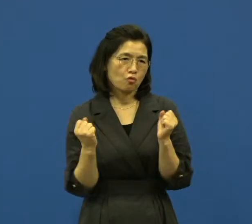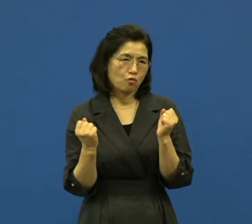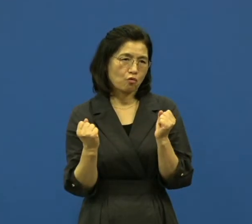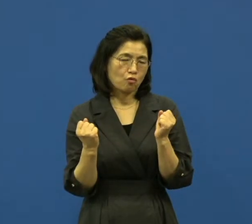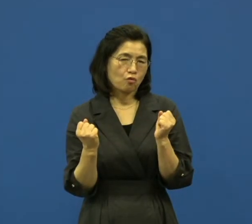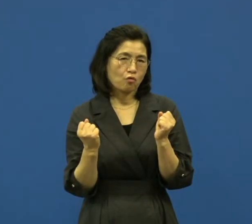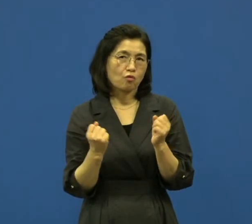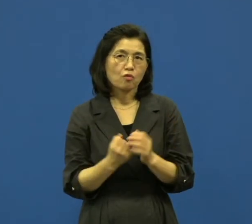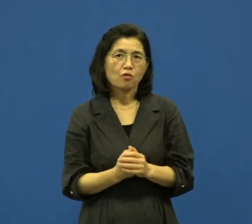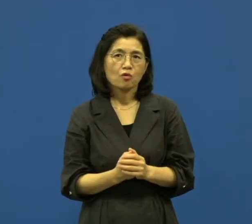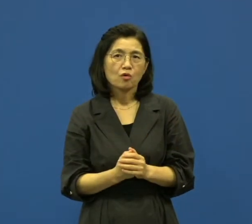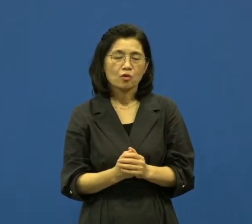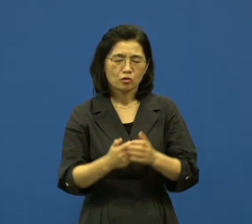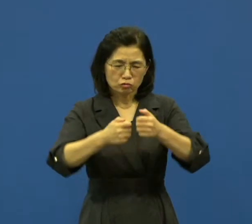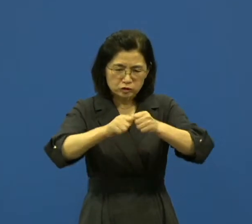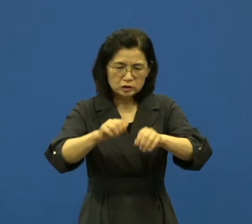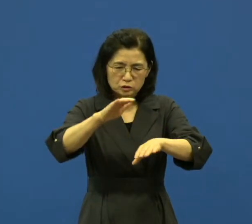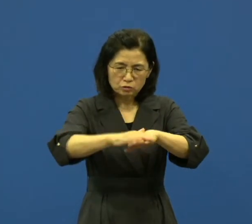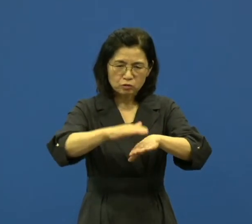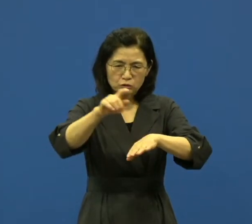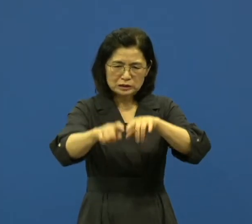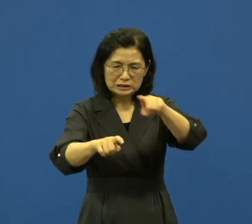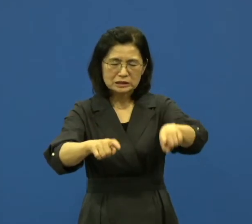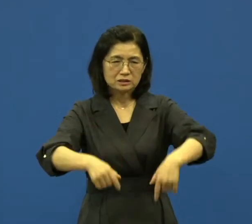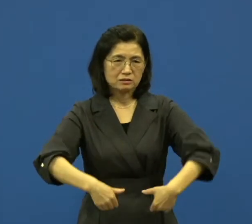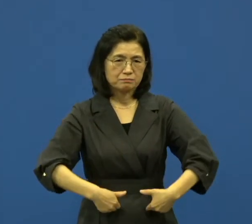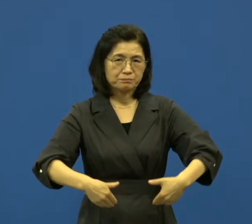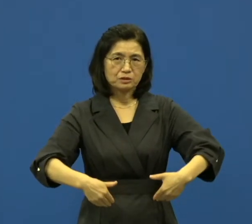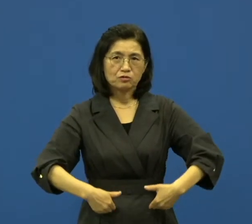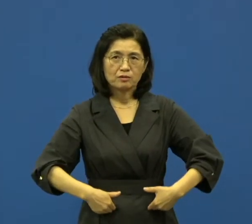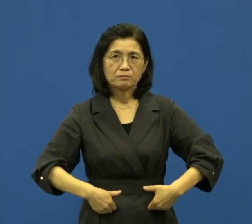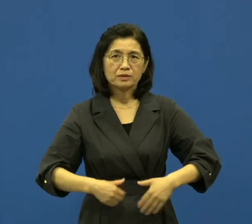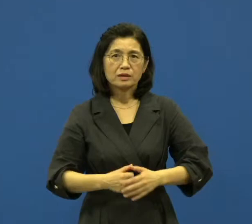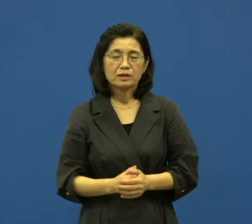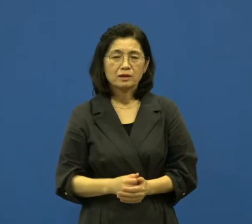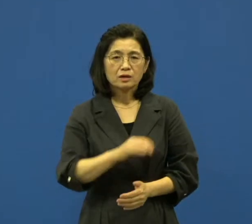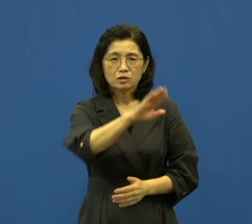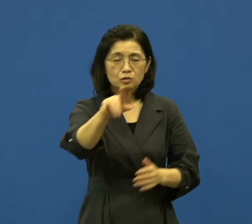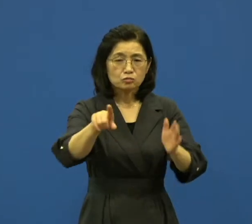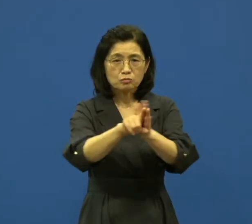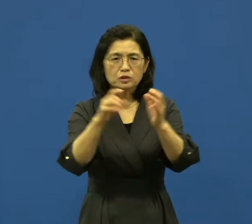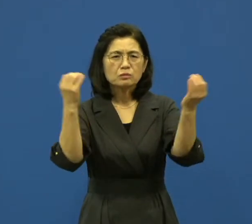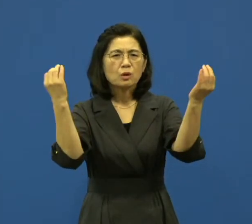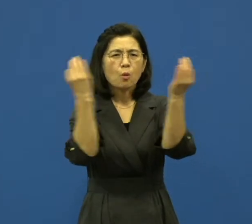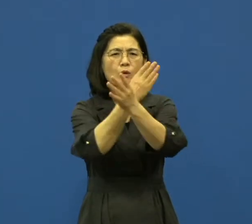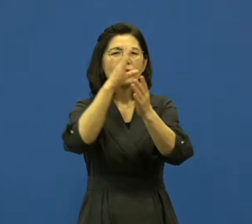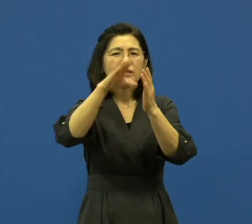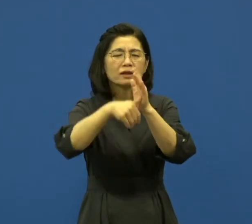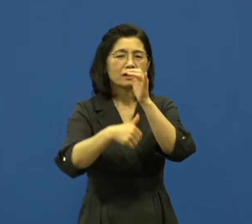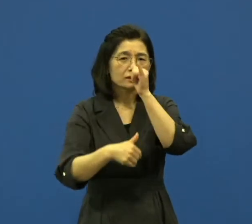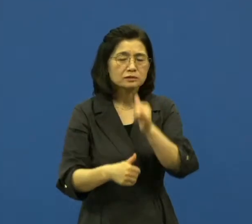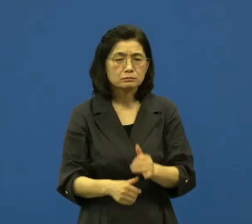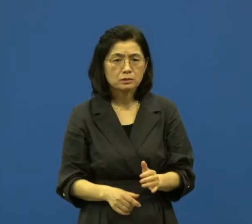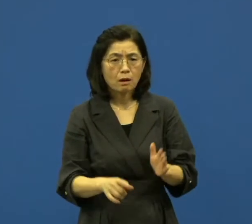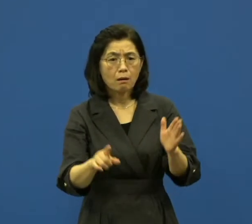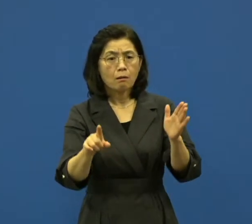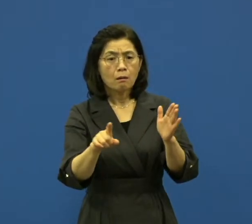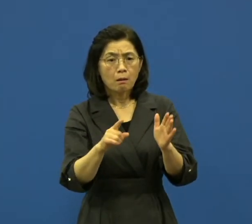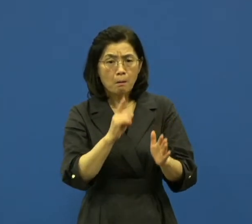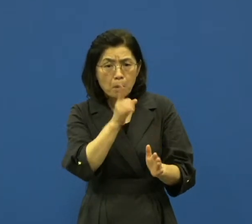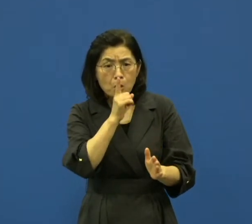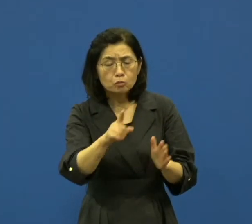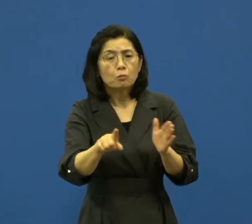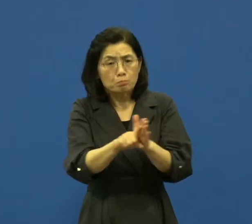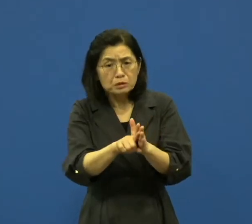구체적인 실천입니다. 우리의 믿음에 대해서 많이 오해하는 부분이 있습니다. 믿는다고 하는데 행동하지 않는 경우가